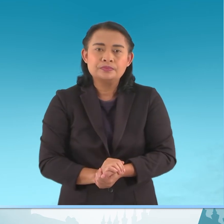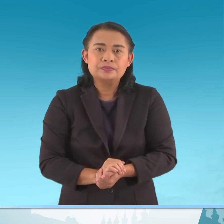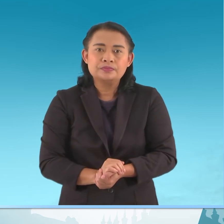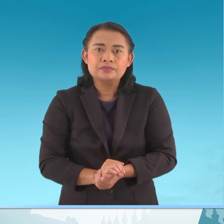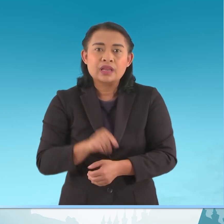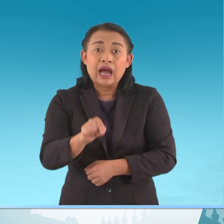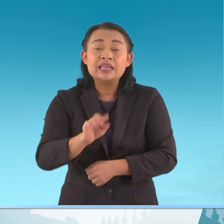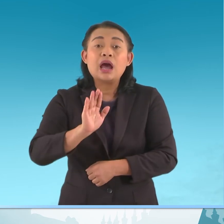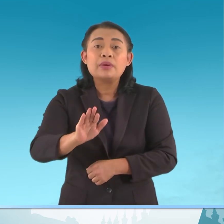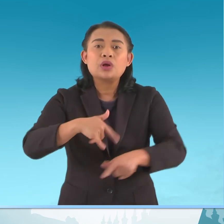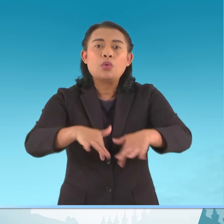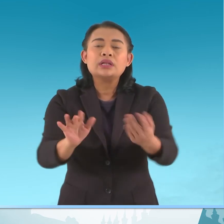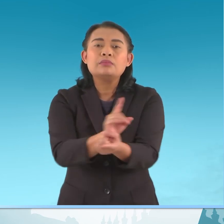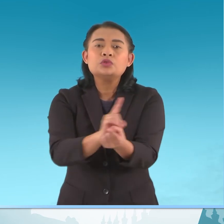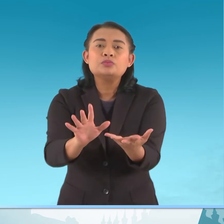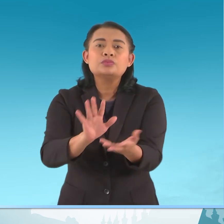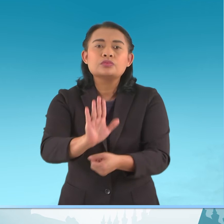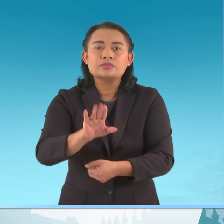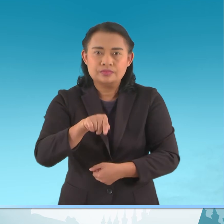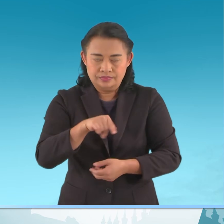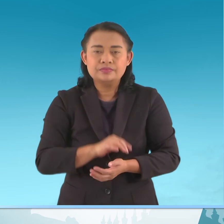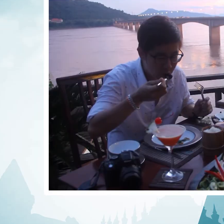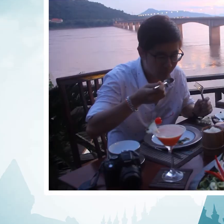แล้วเป็นหนึ่งเมนูพื้นเมืองสะด้วย